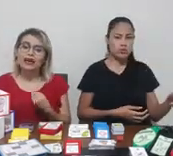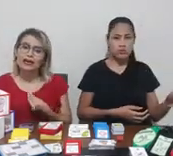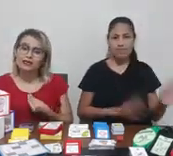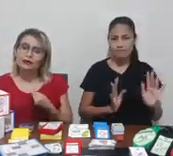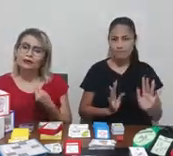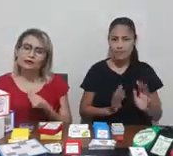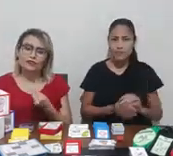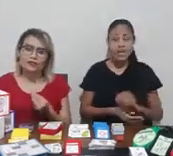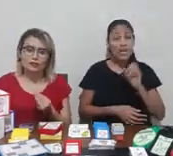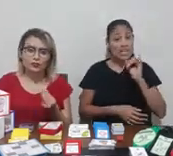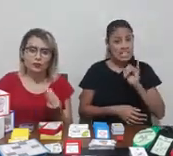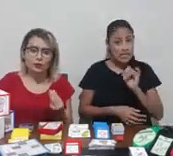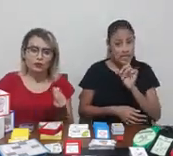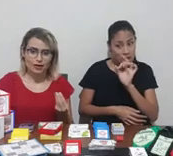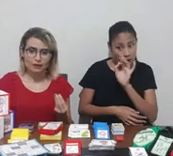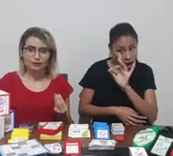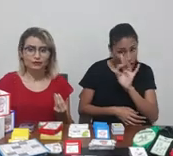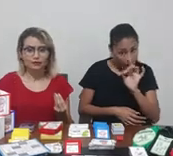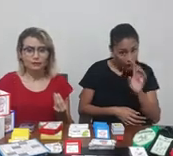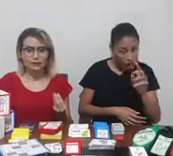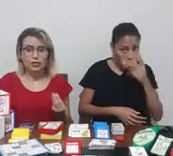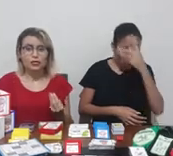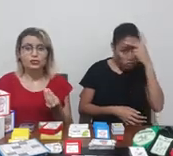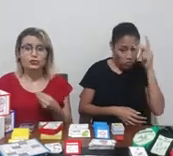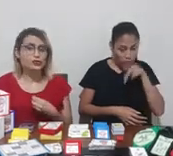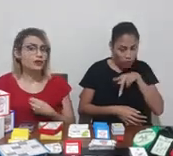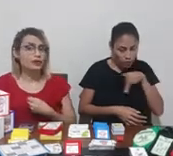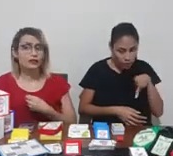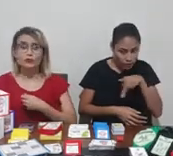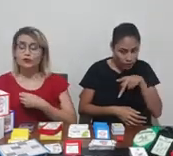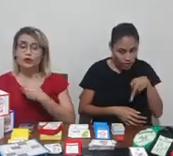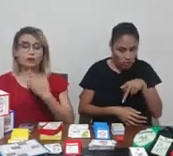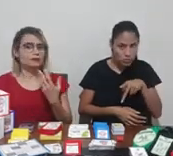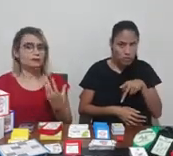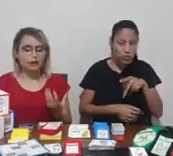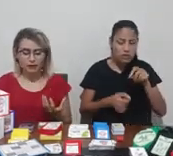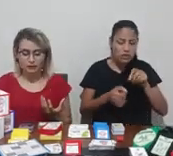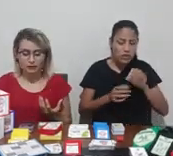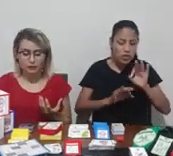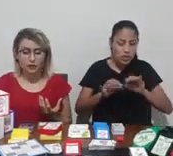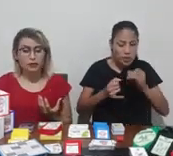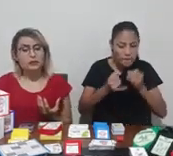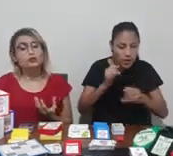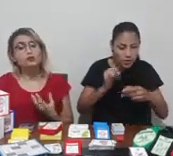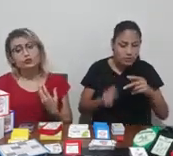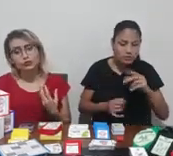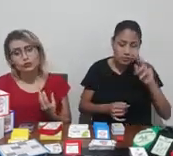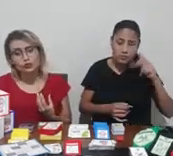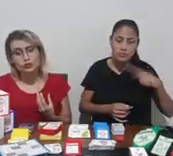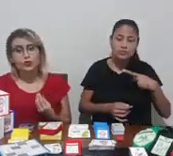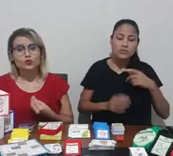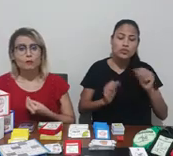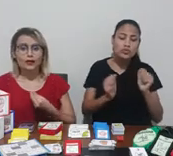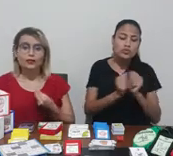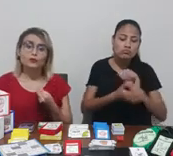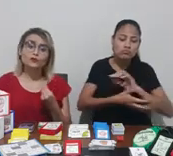Se cada um fizesse a sua parte, juntos faríamos uma grande parte. Então,